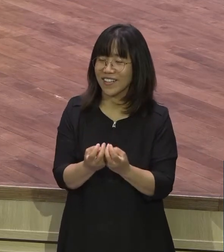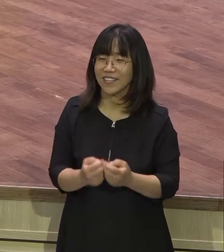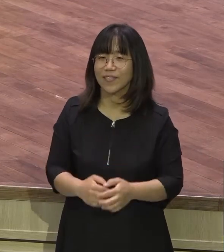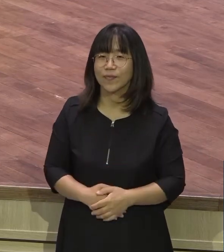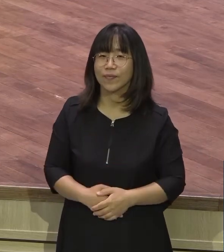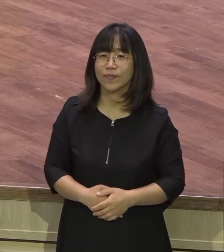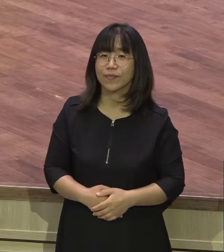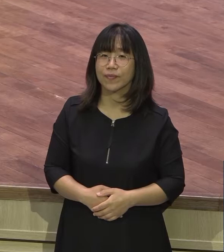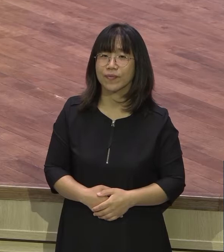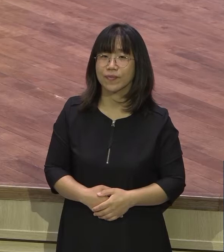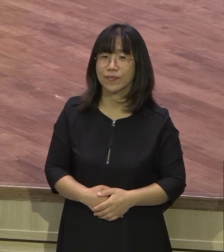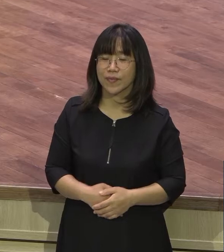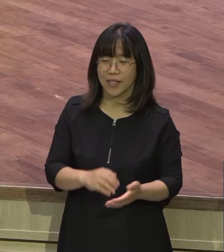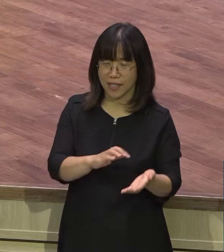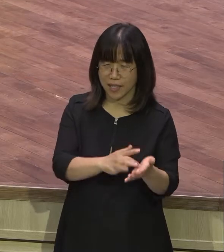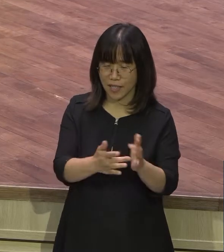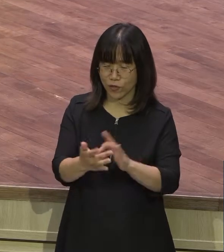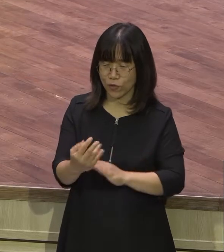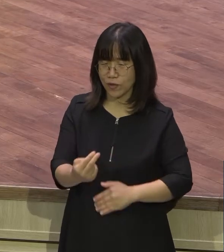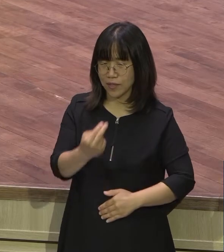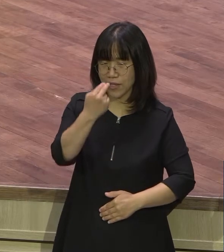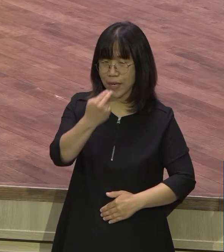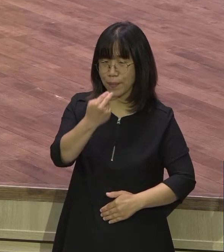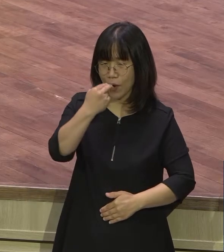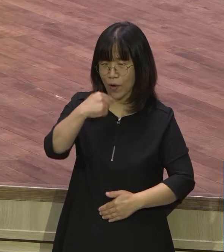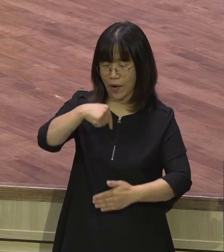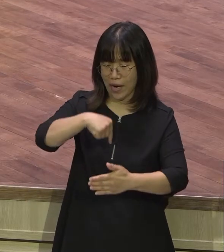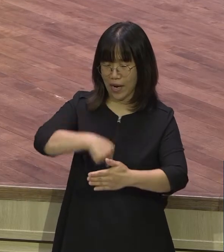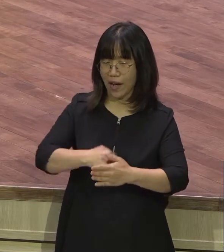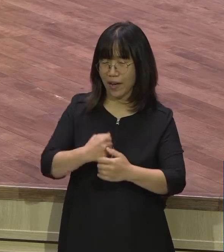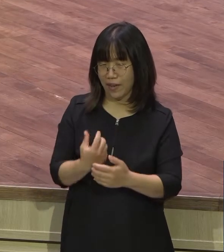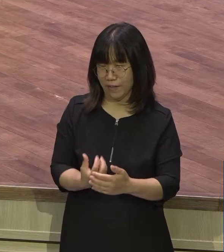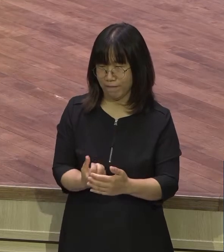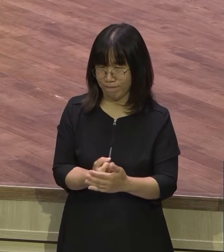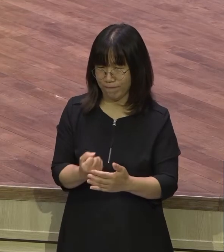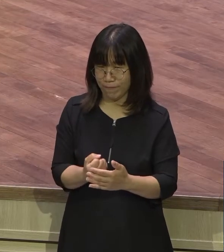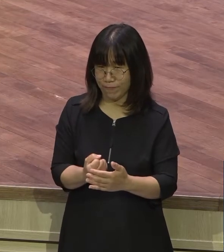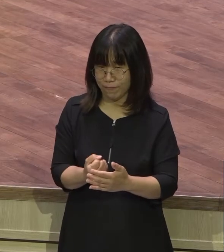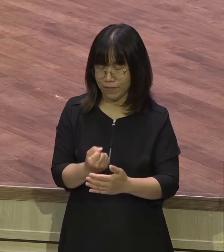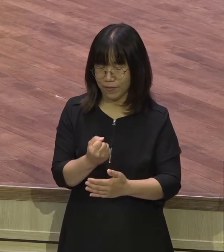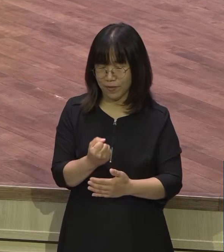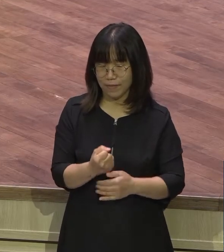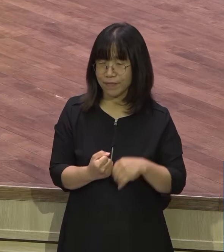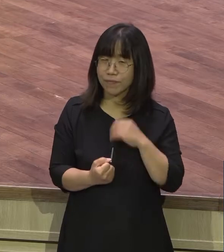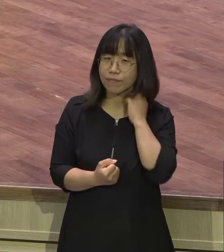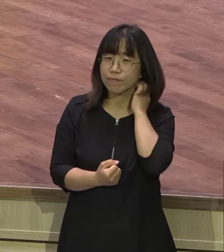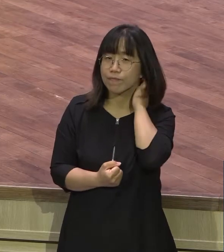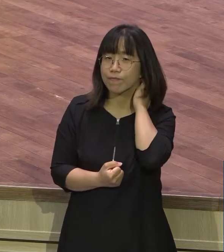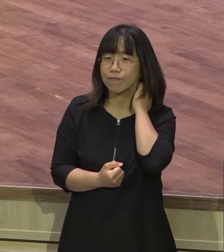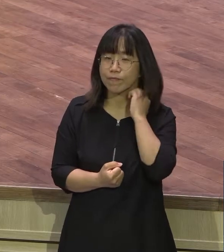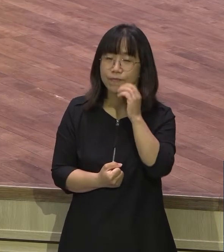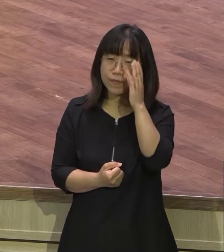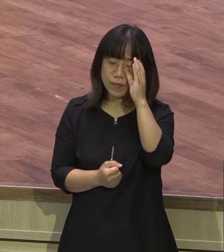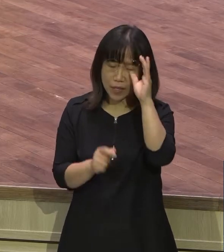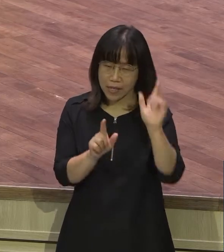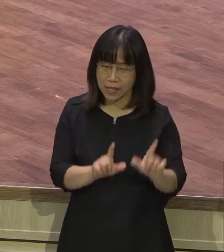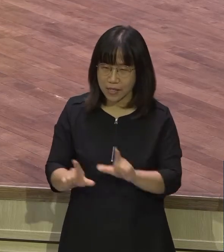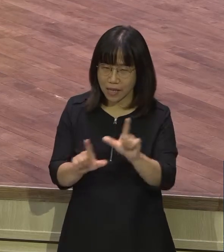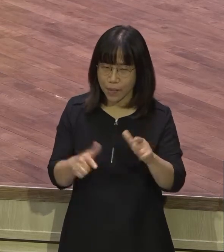이 예수 생명에서 나오는 겁니다 생명 여기서 나오면 지루하질 않아요 지루한 삶이 아니에요